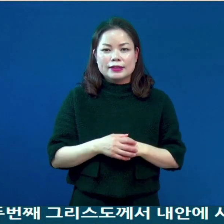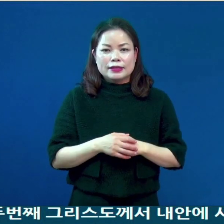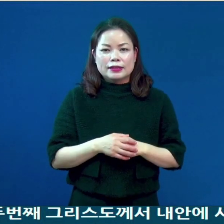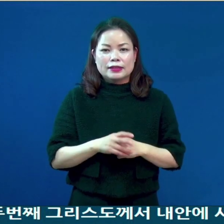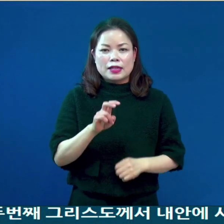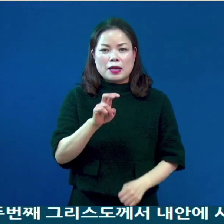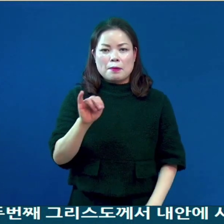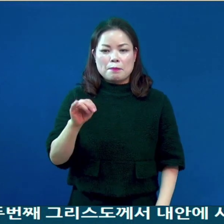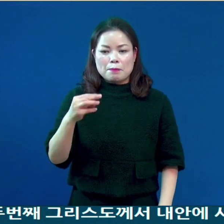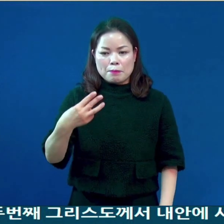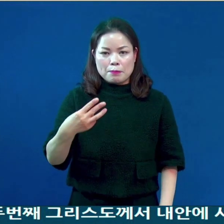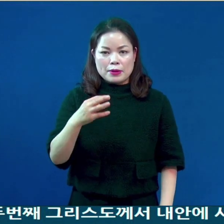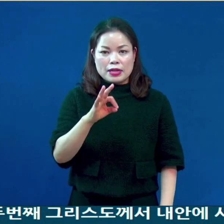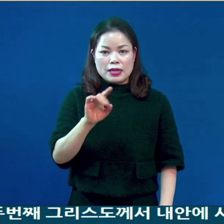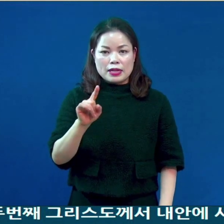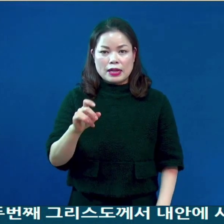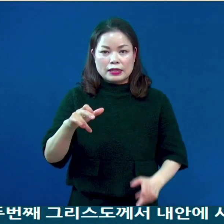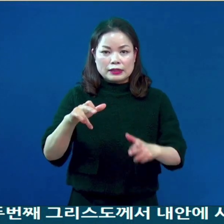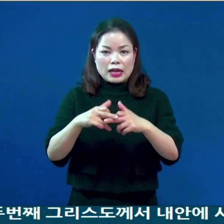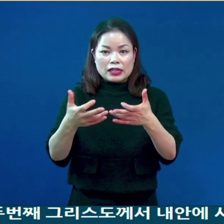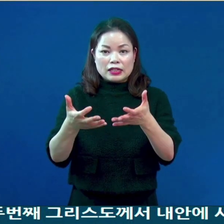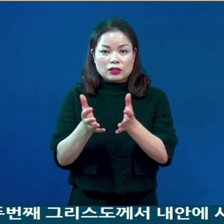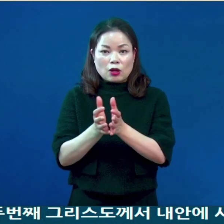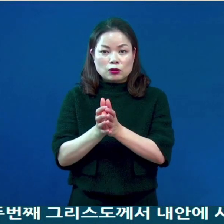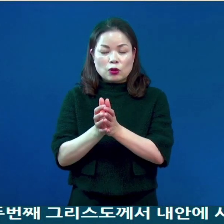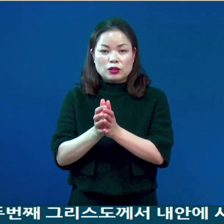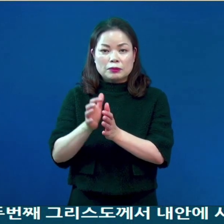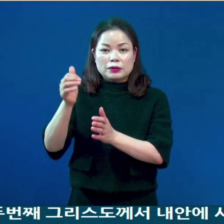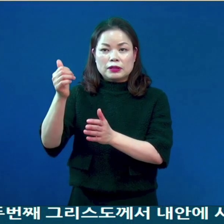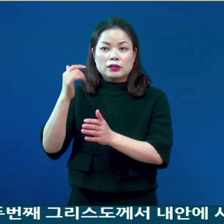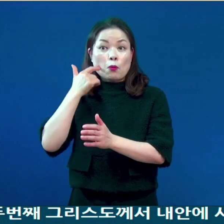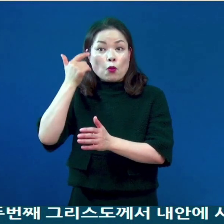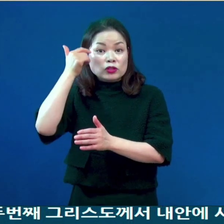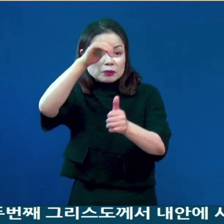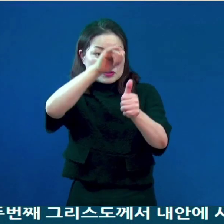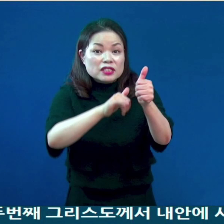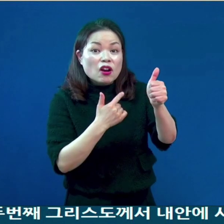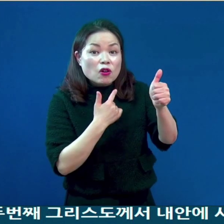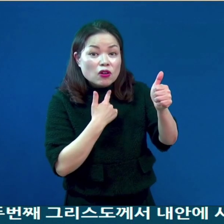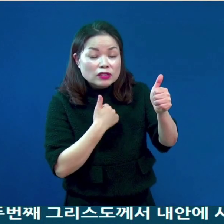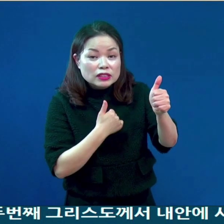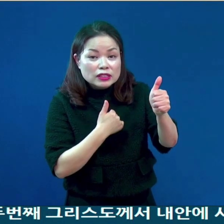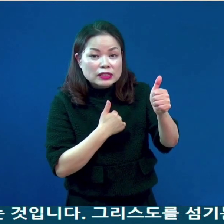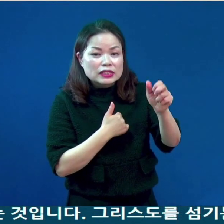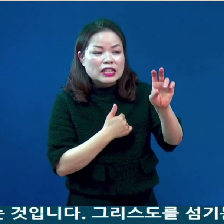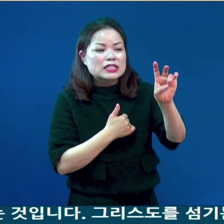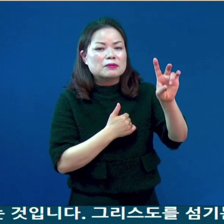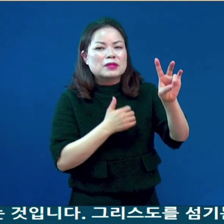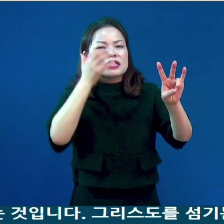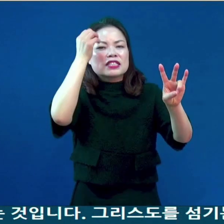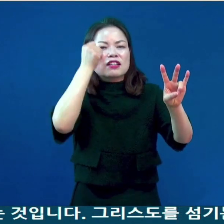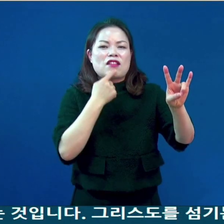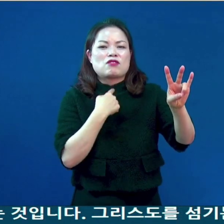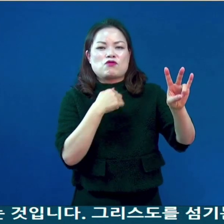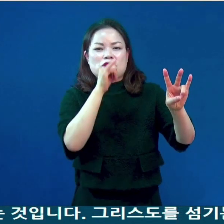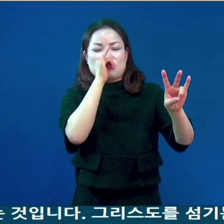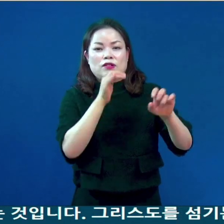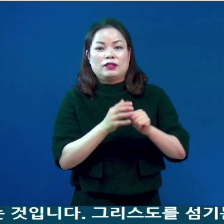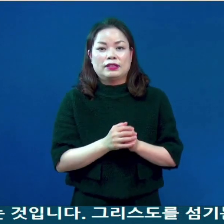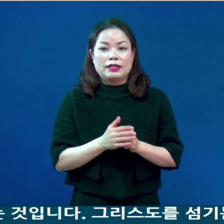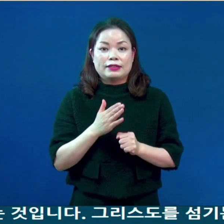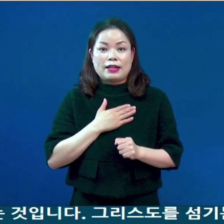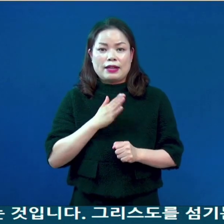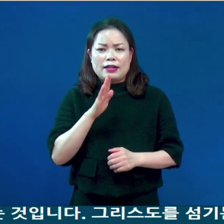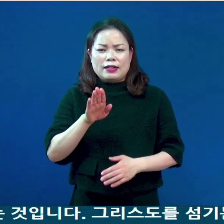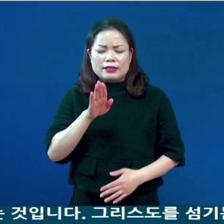미랄 선교단이라는 장애인 단체를 섬긴 적이 있어서 24절을 아예 달고 살았던 그런 기간이 있습니다. 내가